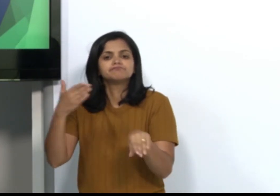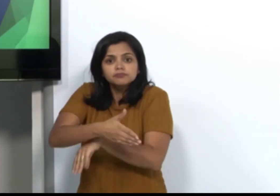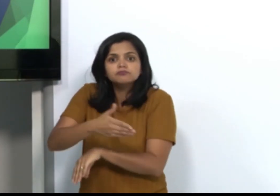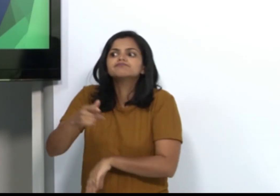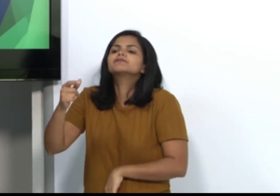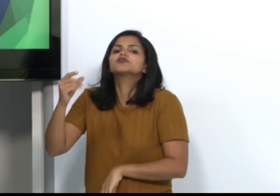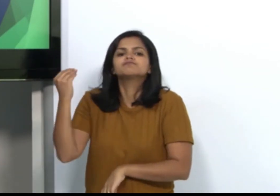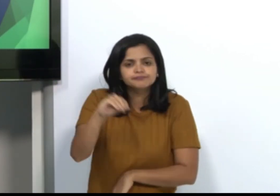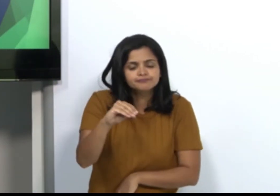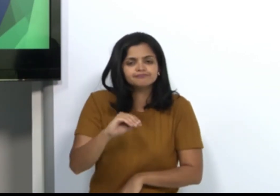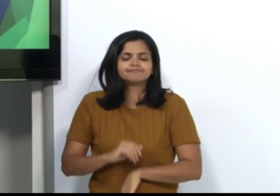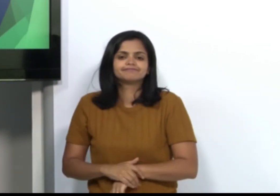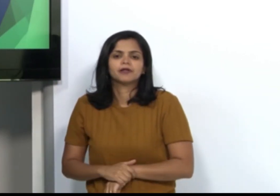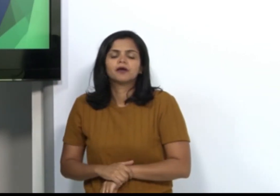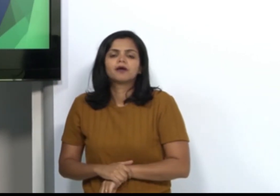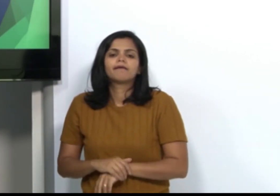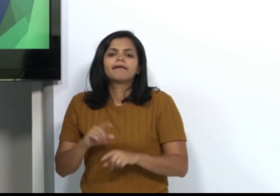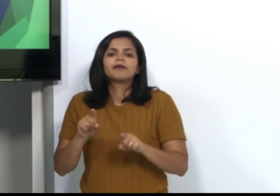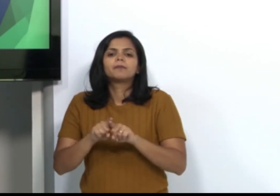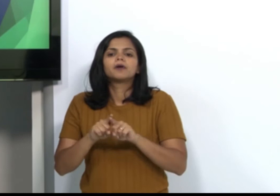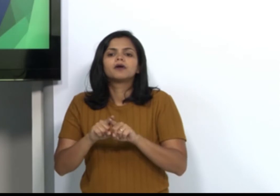sinal. Então, é necessário se atentar a isso.